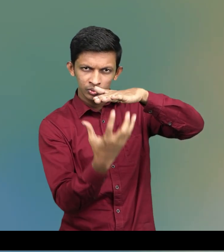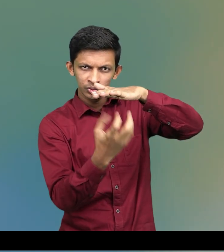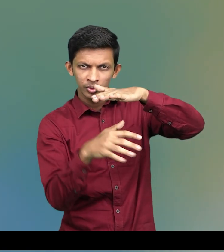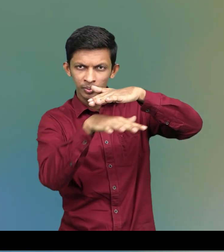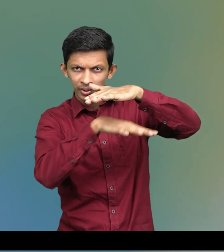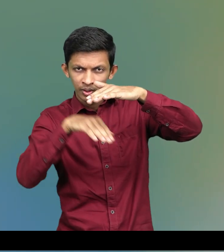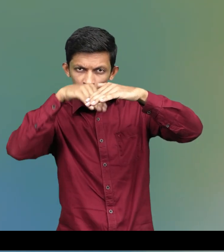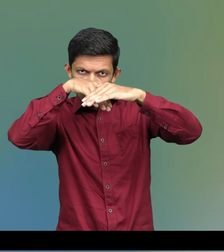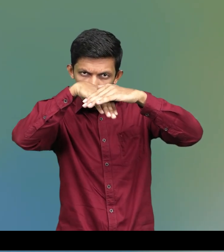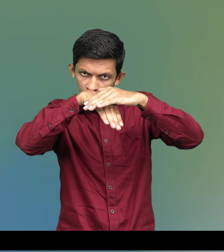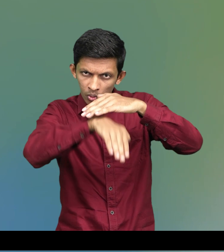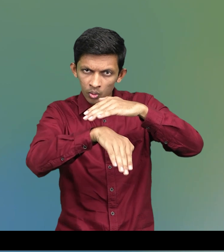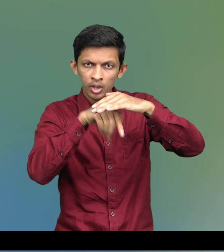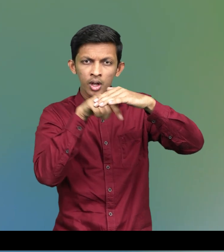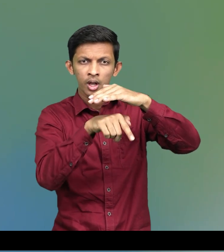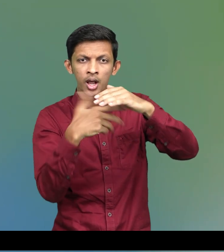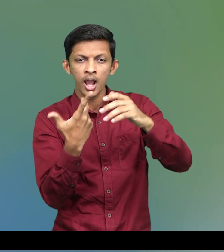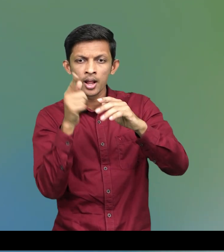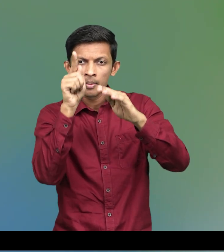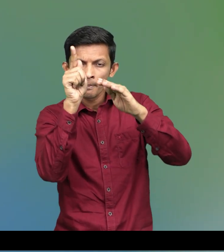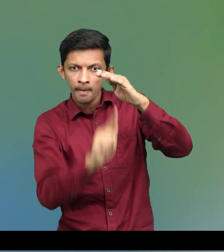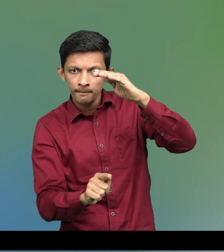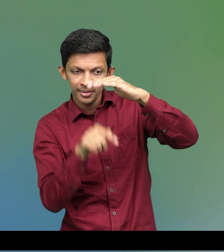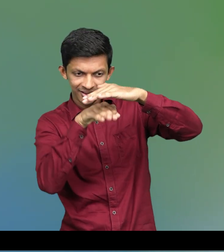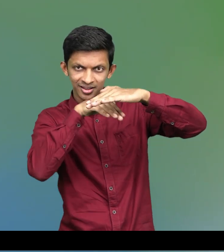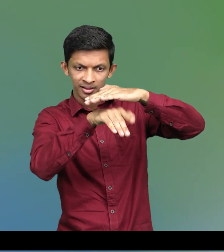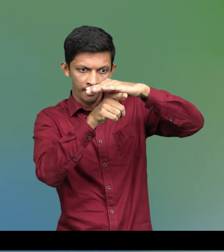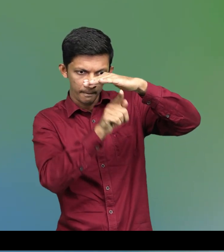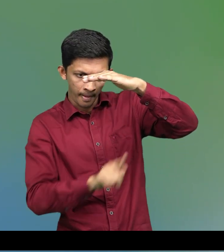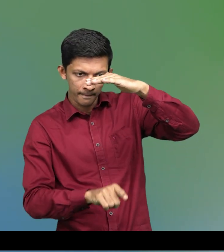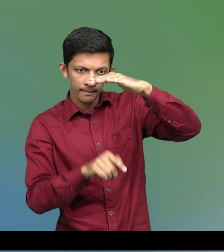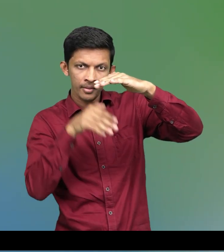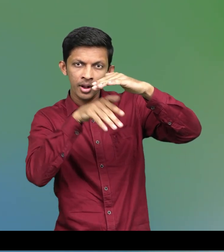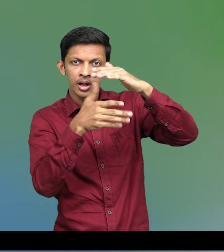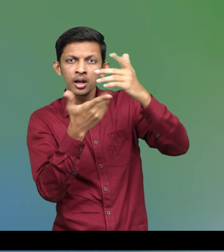భూగర్భ జలమే నీరు. భూగర్భంలో దొరికింది. నేలలోని పగుళ్ళు మరియు ఖాళీలలో